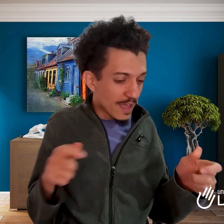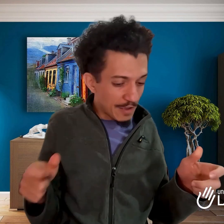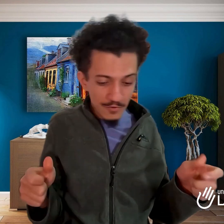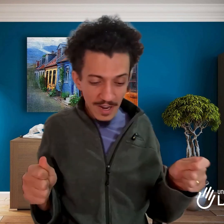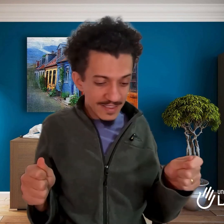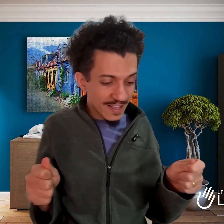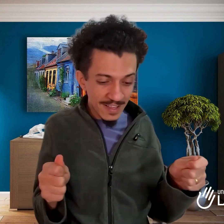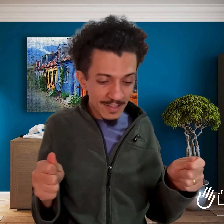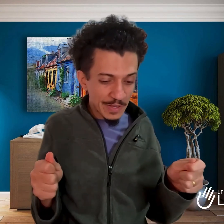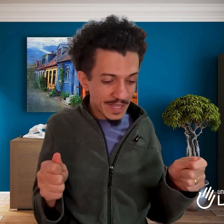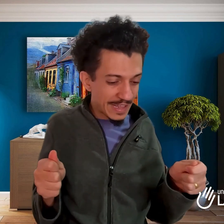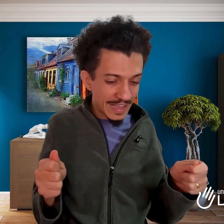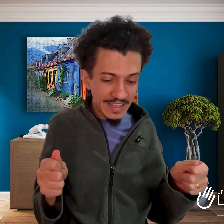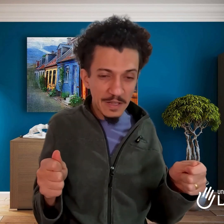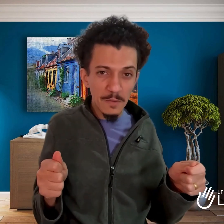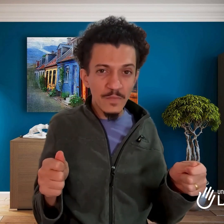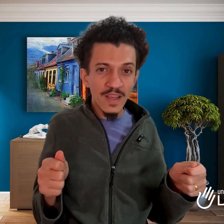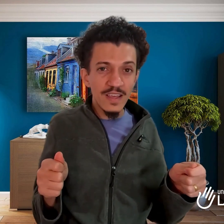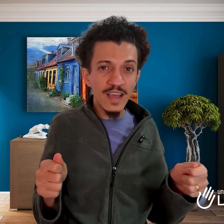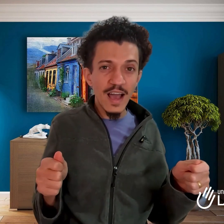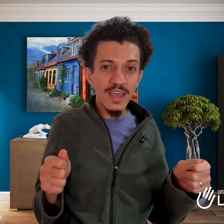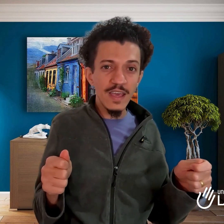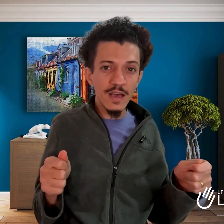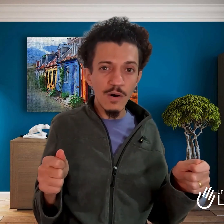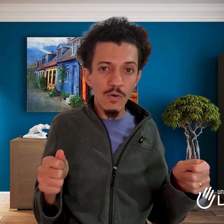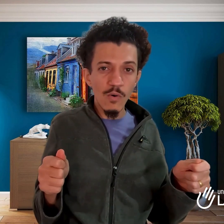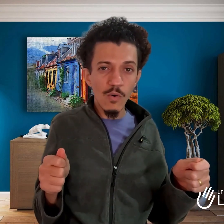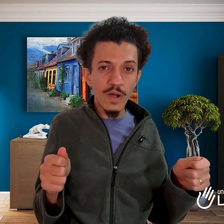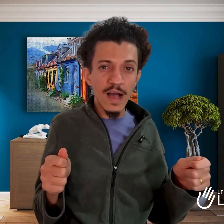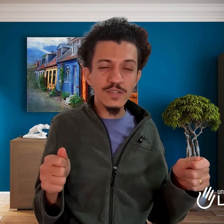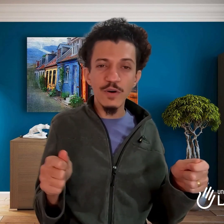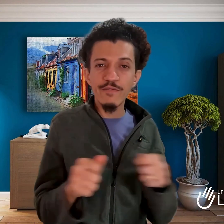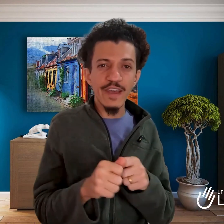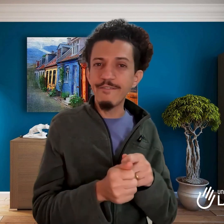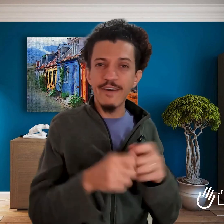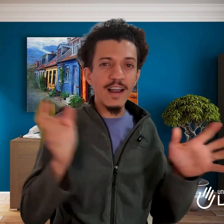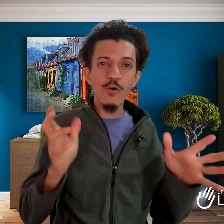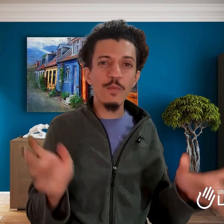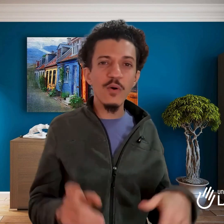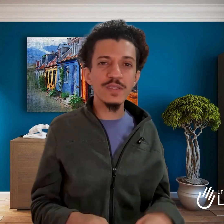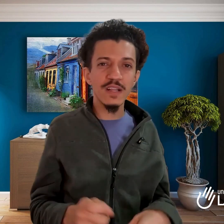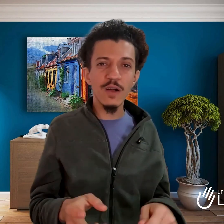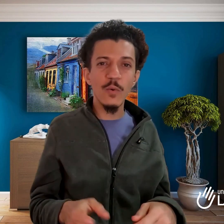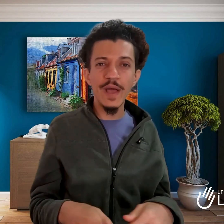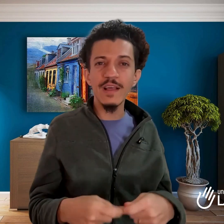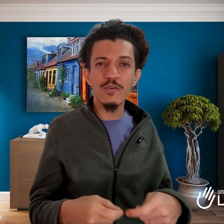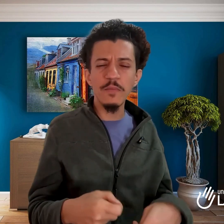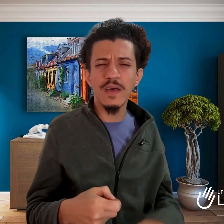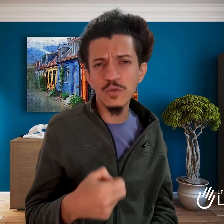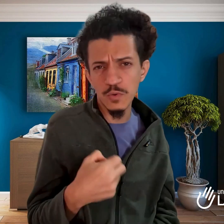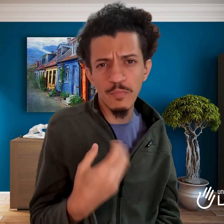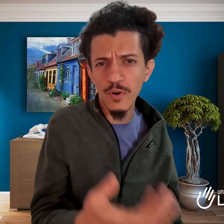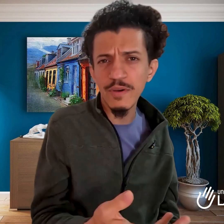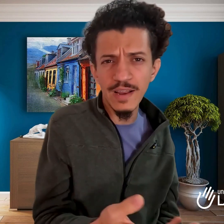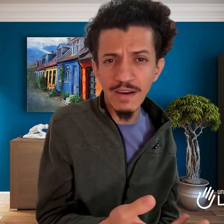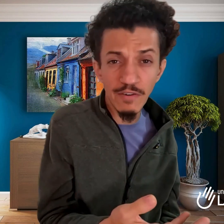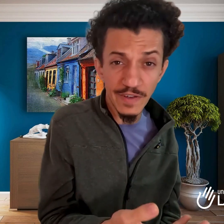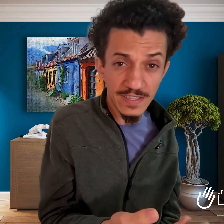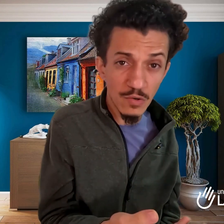ficou lá tentando entender aquilo, e aí o garçom vem, fala alguma coisa lá com ele, como eu suponho que ele estava oferecendo um